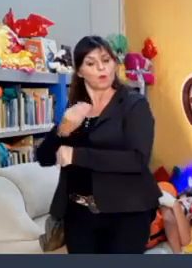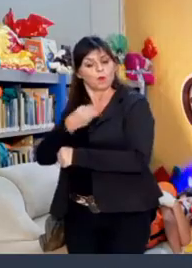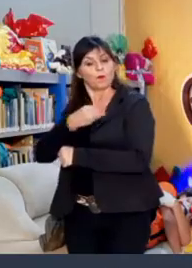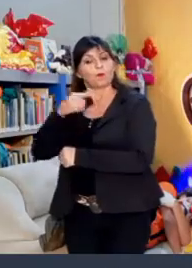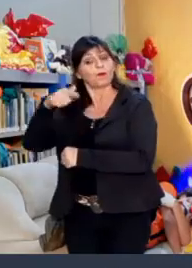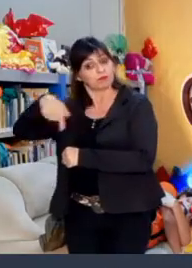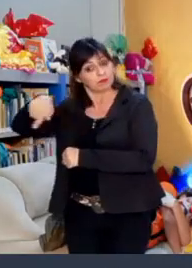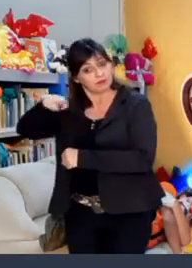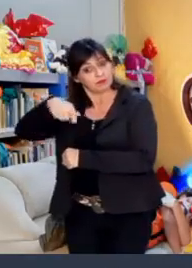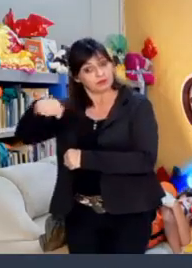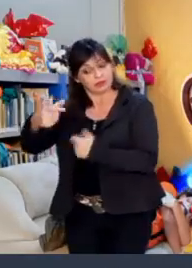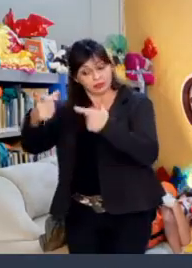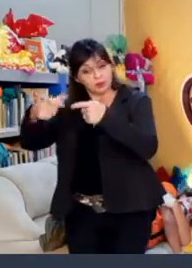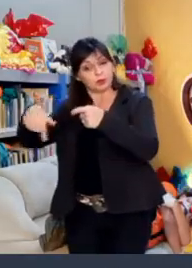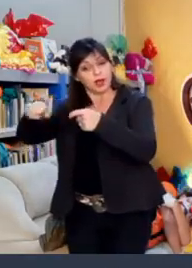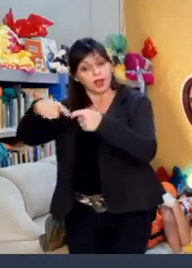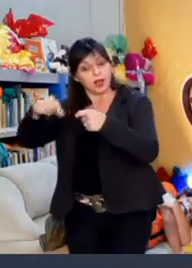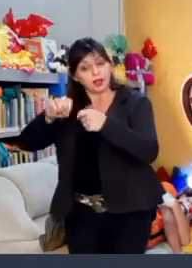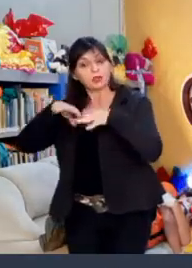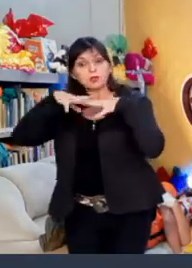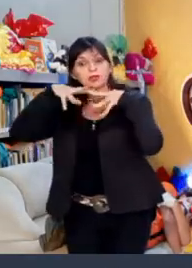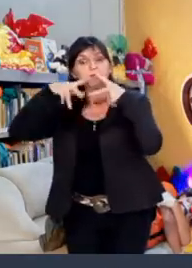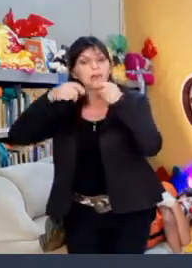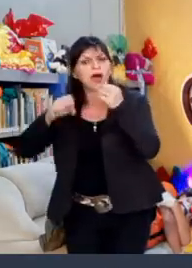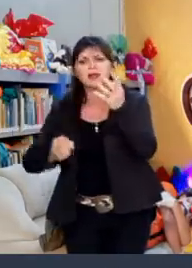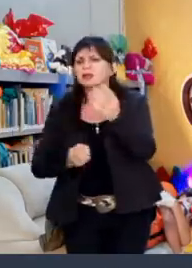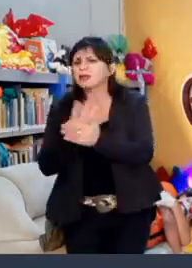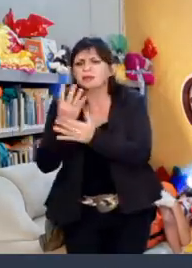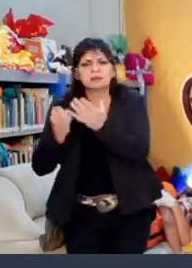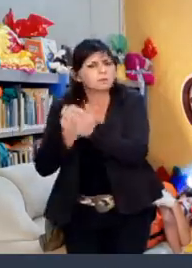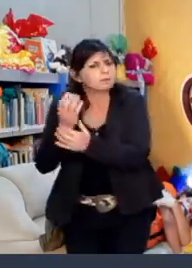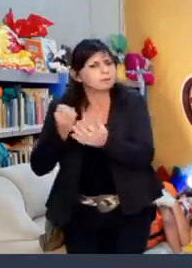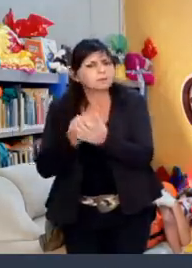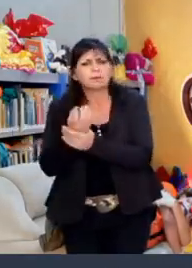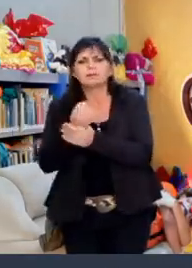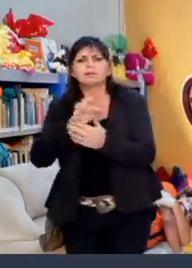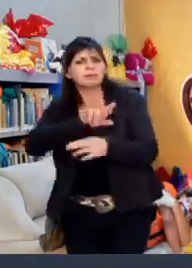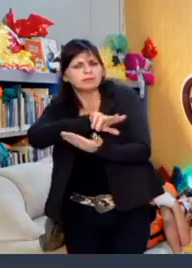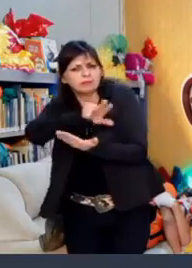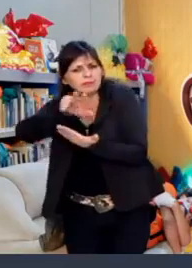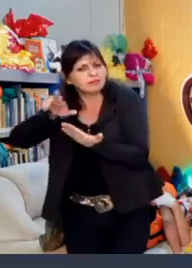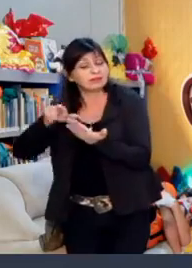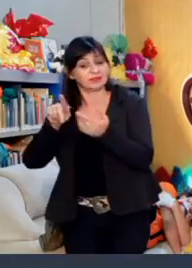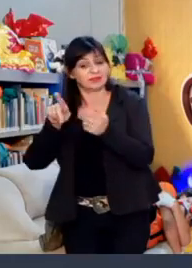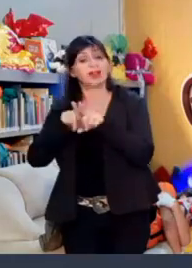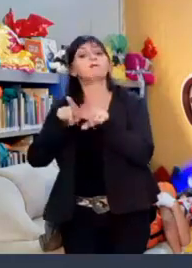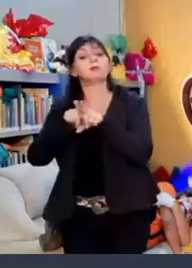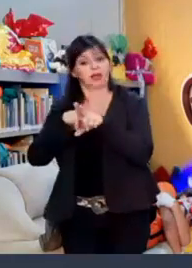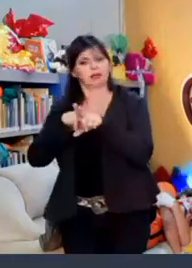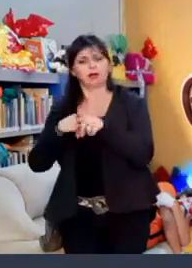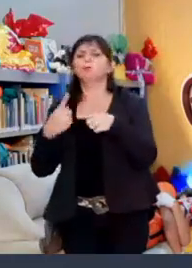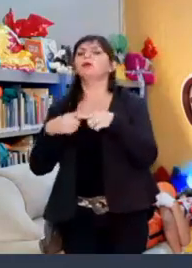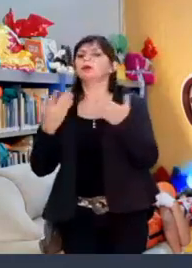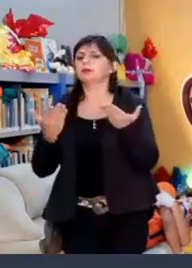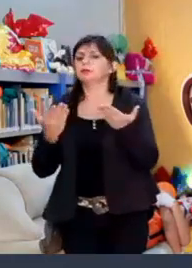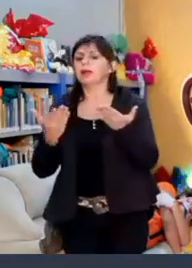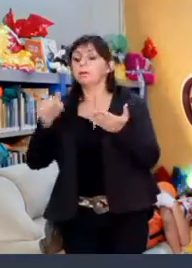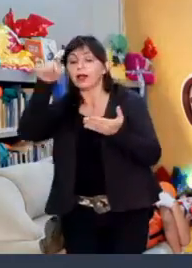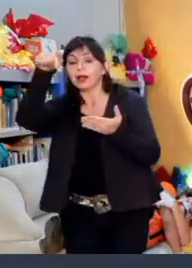vida vegetal. Para quê? Para se ter sempre, então,